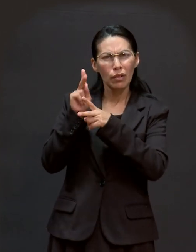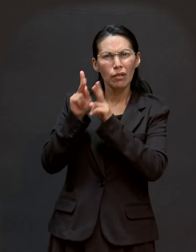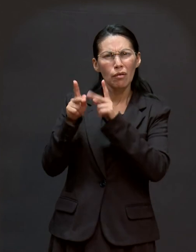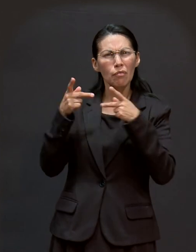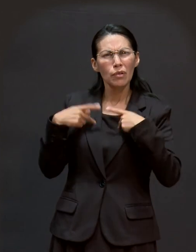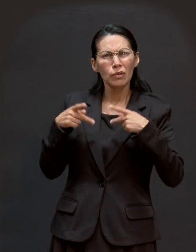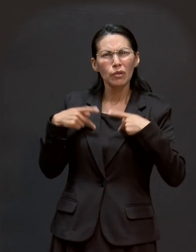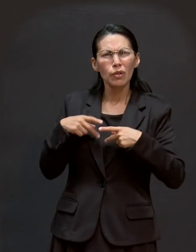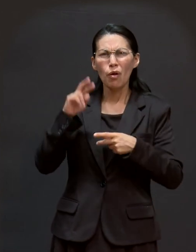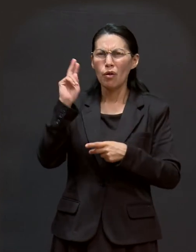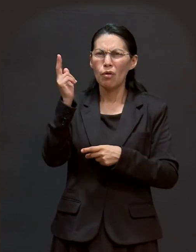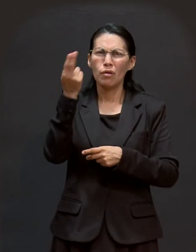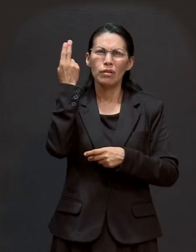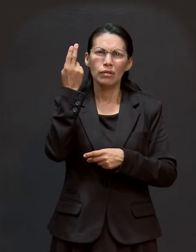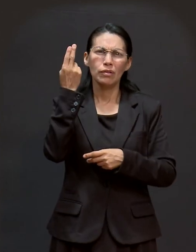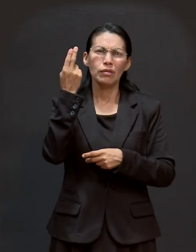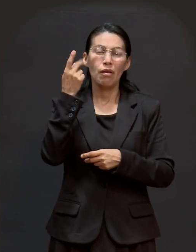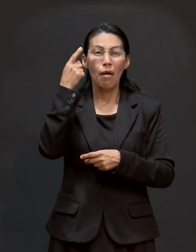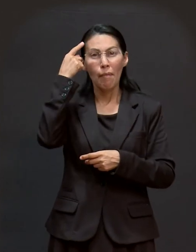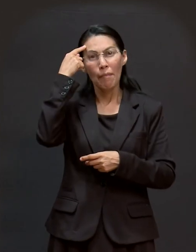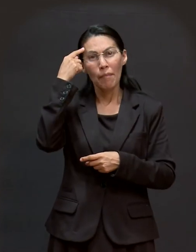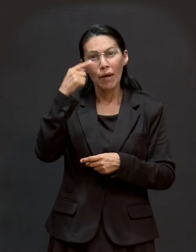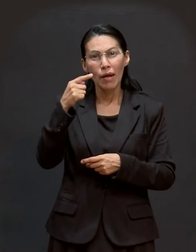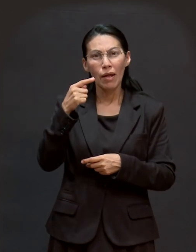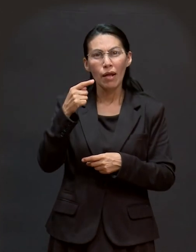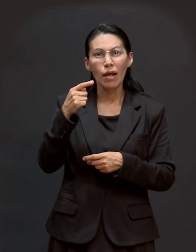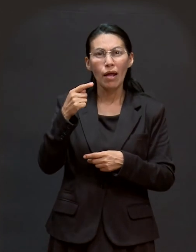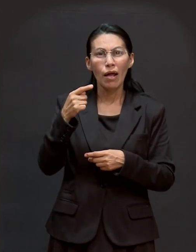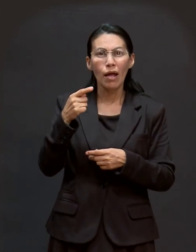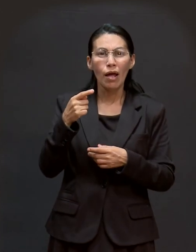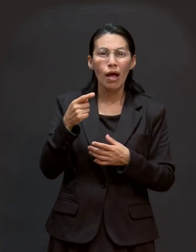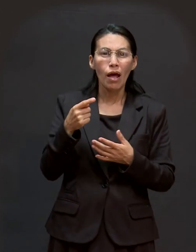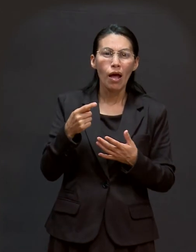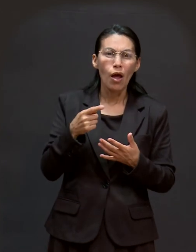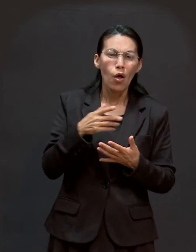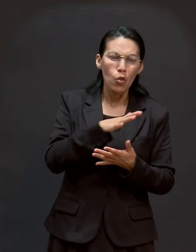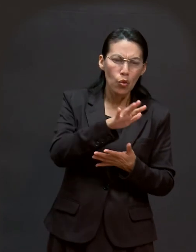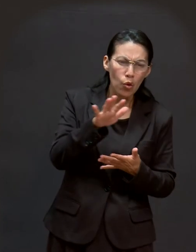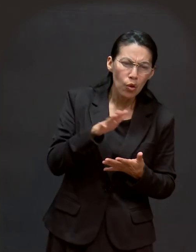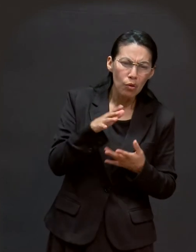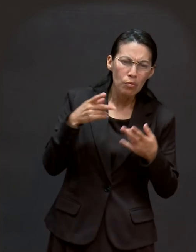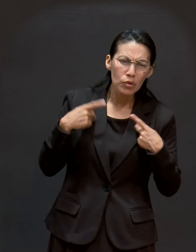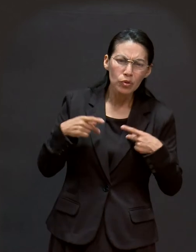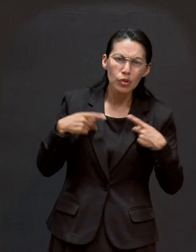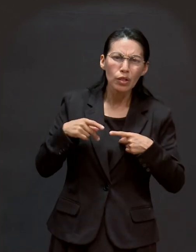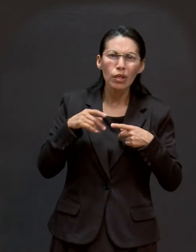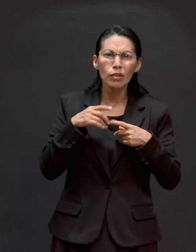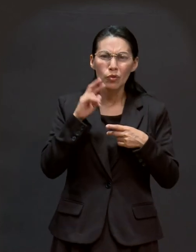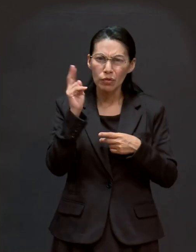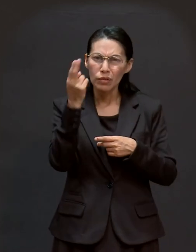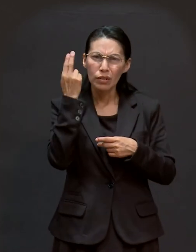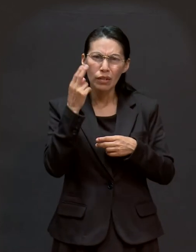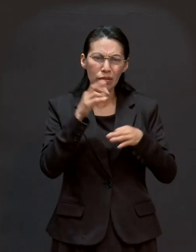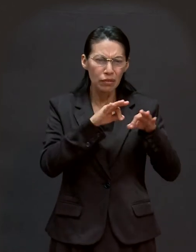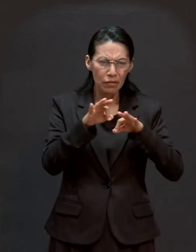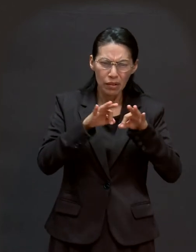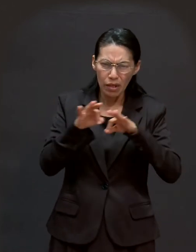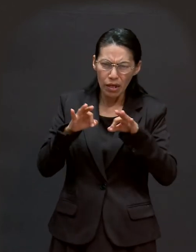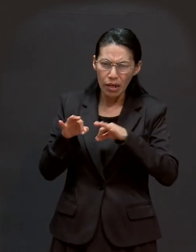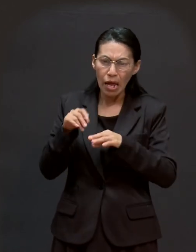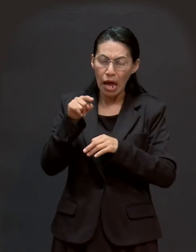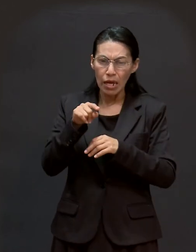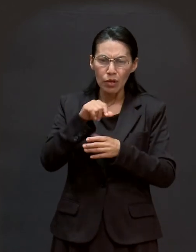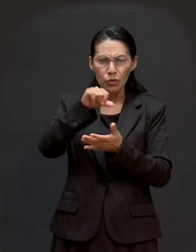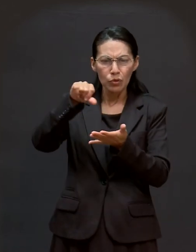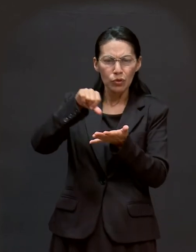administradores de una universidad para que les abrieran un espacio para que los muchachos pudieran trabajar dentro de la universidad